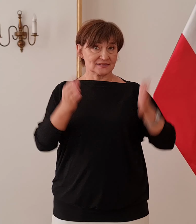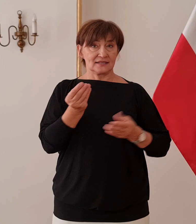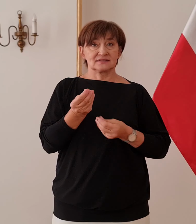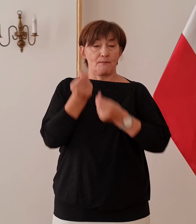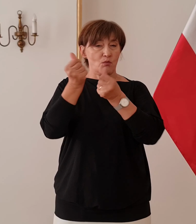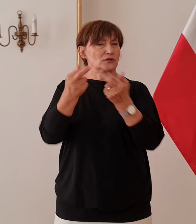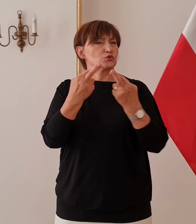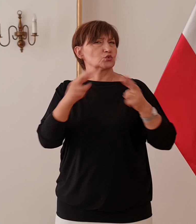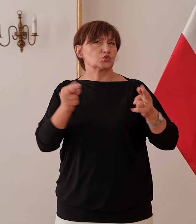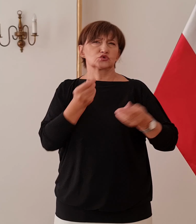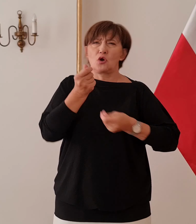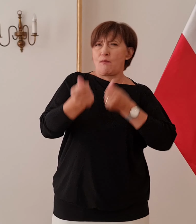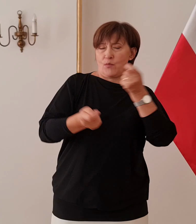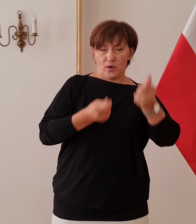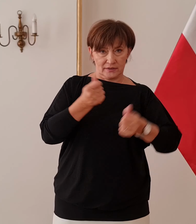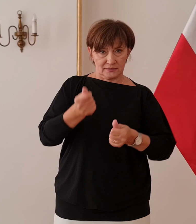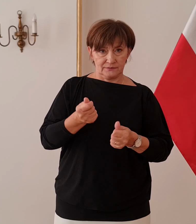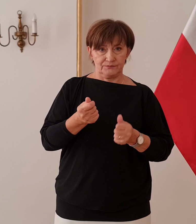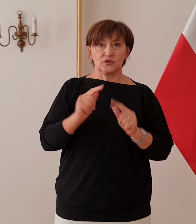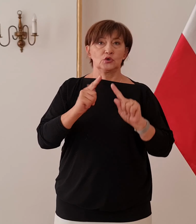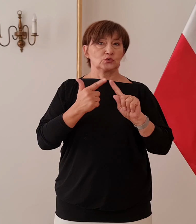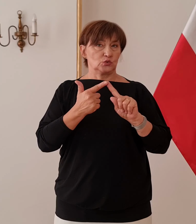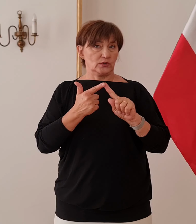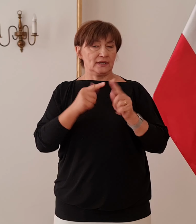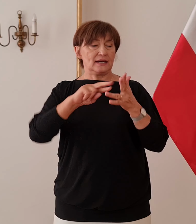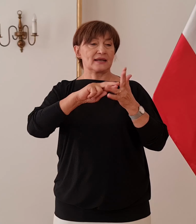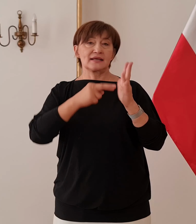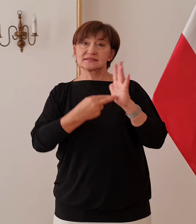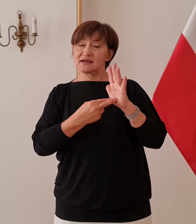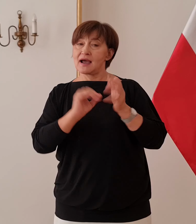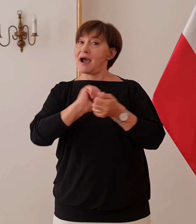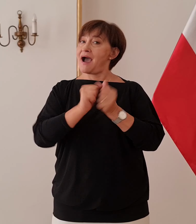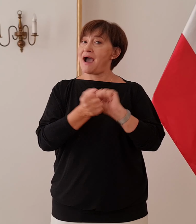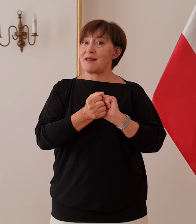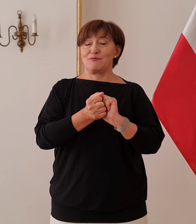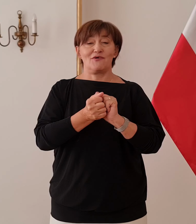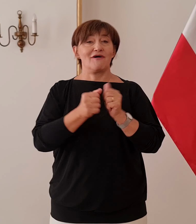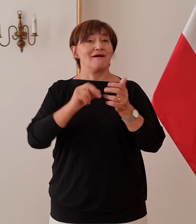Rejestrowaniem i wyrejestrowaniem pojazdów,